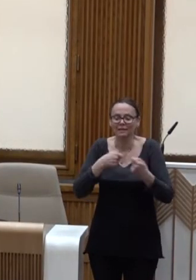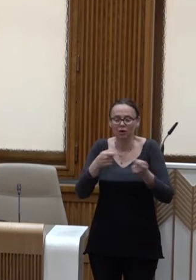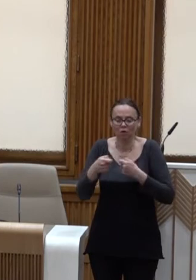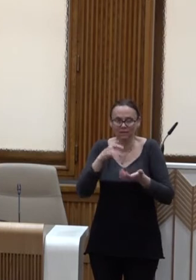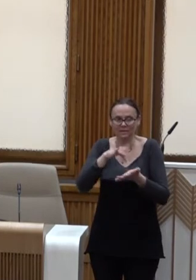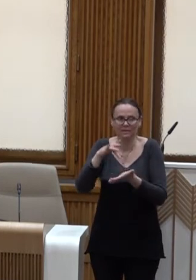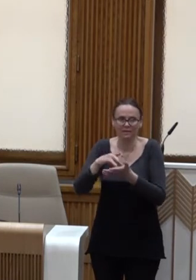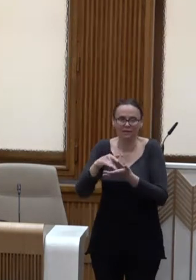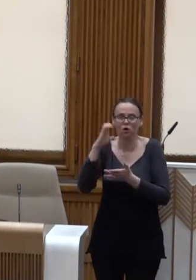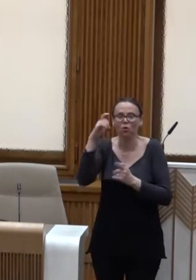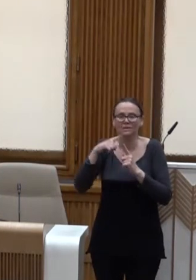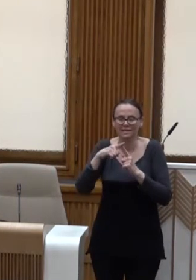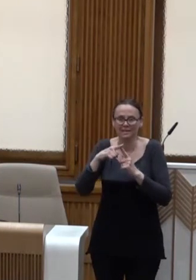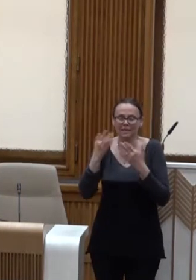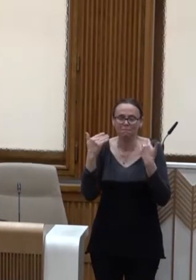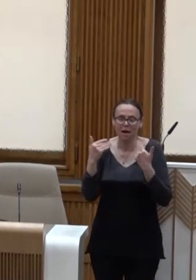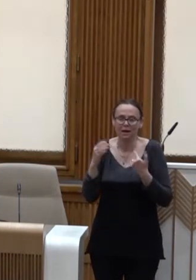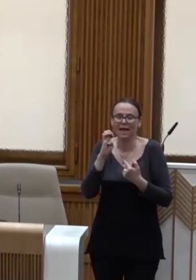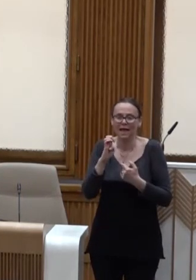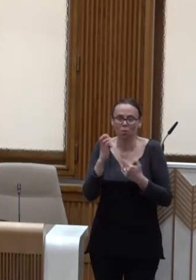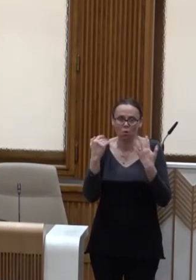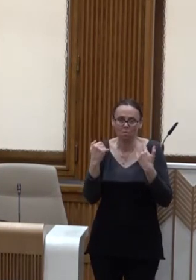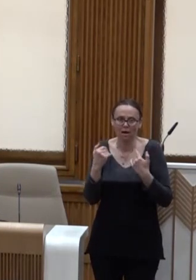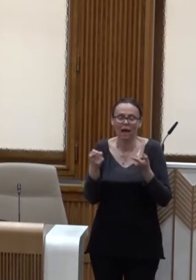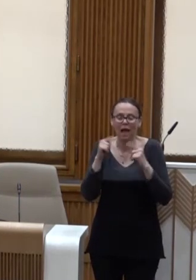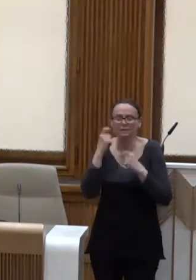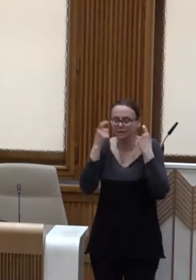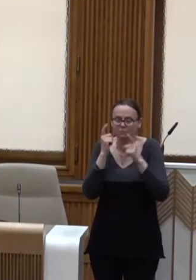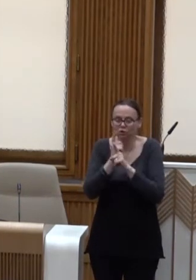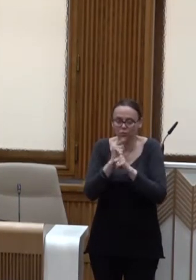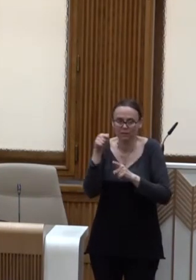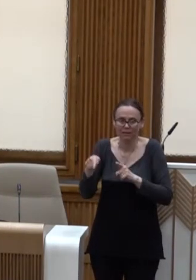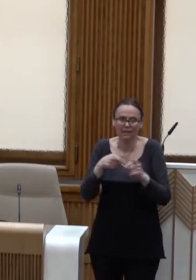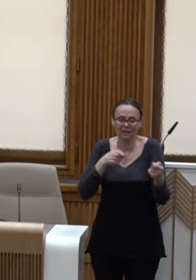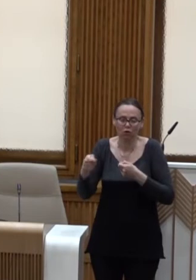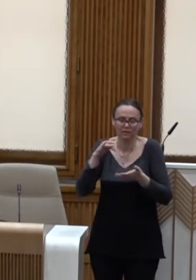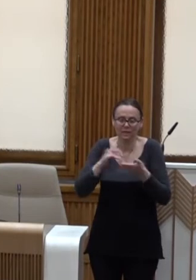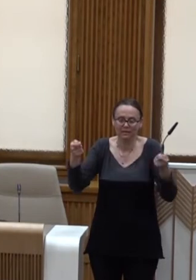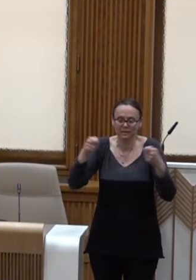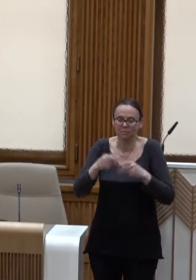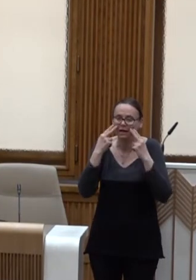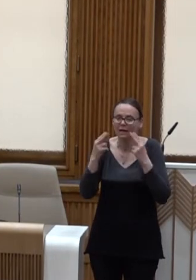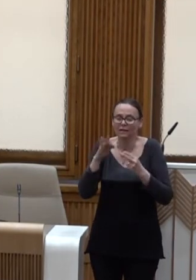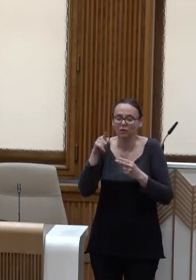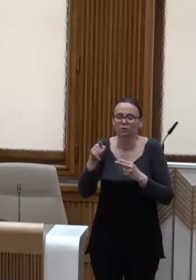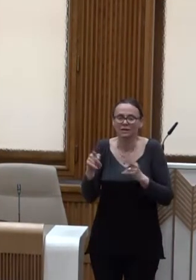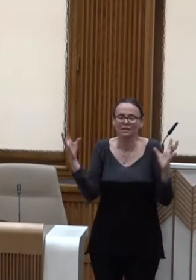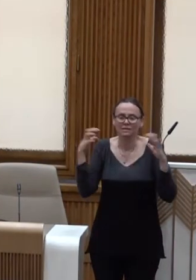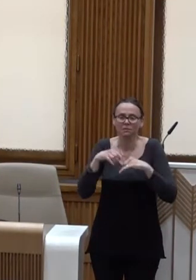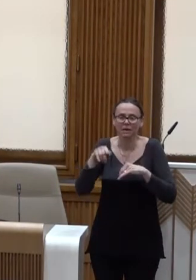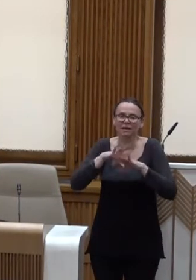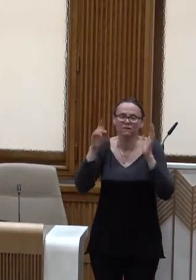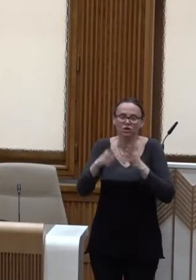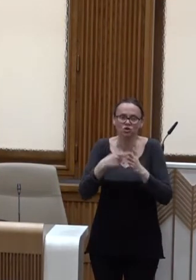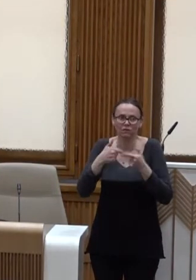trgovinskih centrov, City Park, Europark, ali ste razmišljali o tem, da bi tudi te trgovinske centre zaprli, glede na to, da se tam zbira pač večje